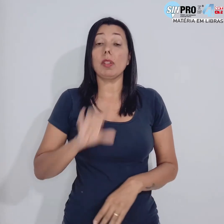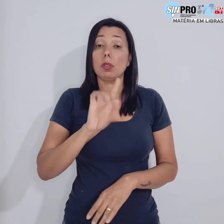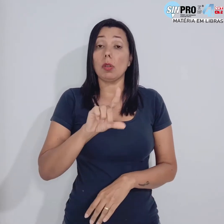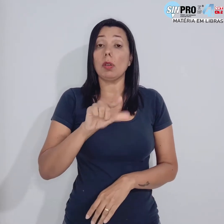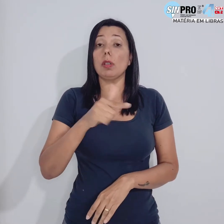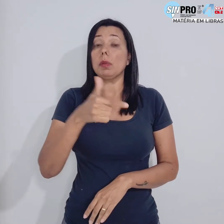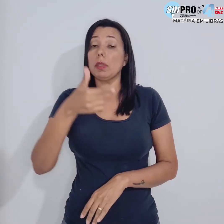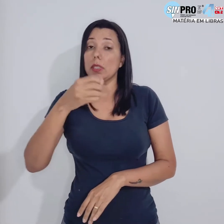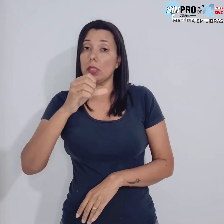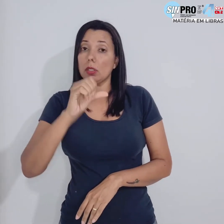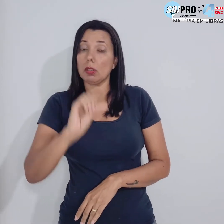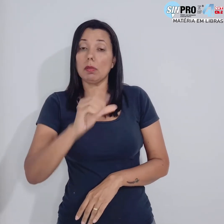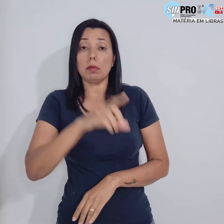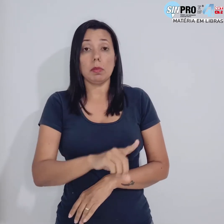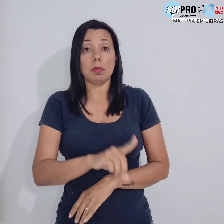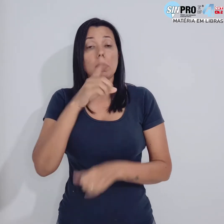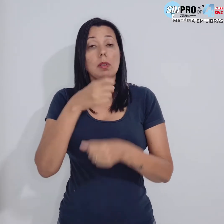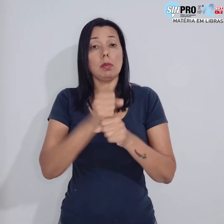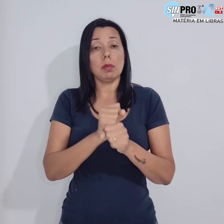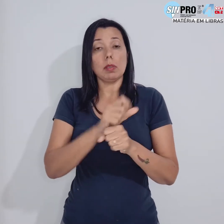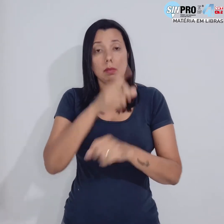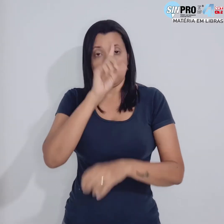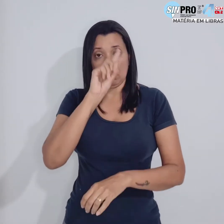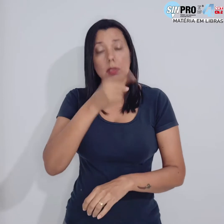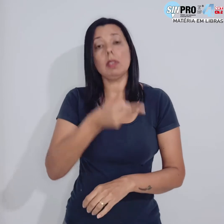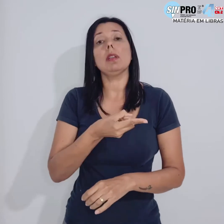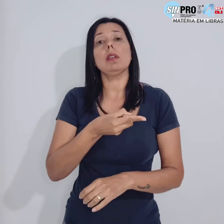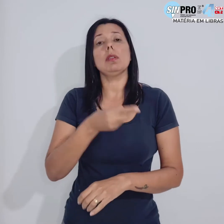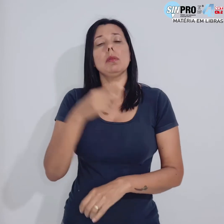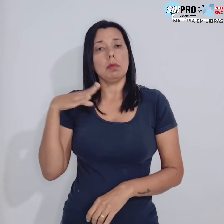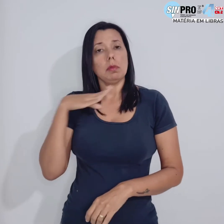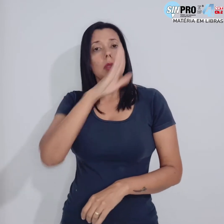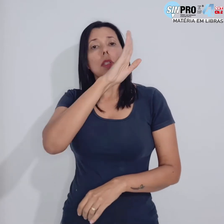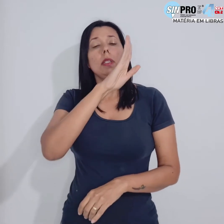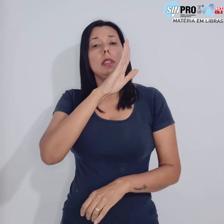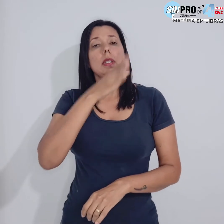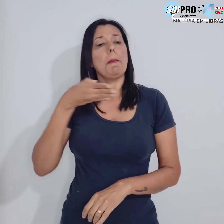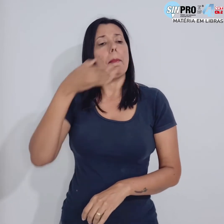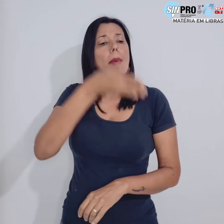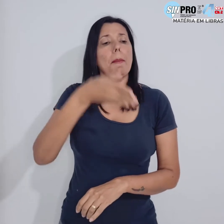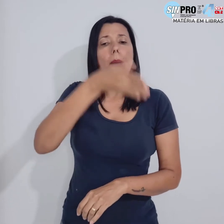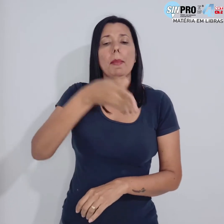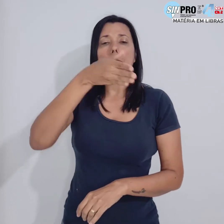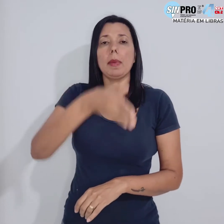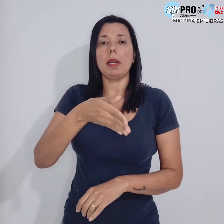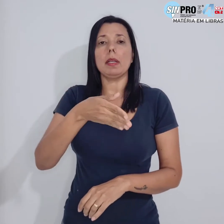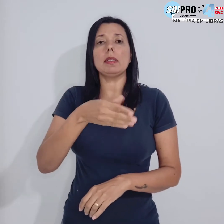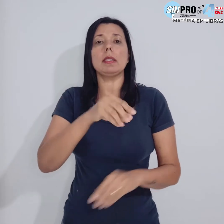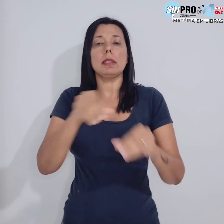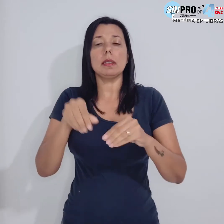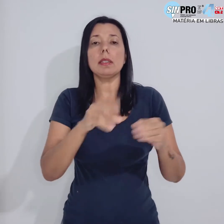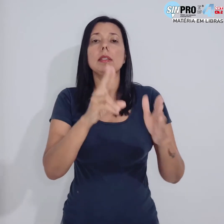em 2019, primeiro ano do mandato bolsonarista, as invasões a terras indígenas,